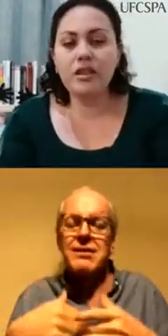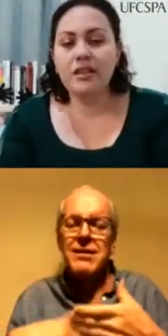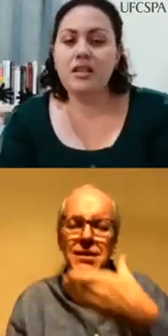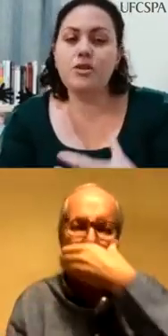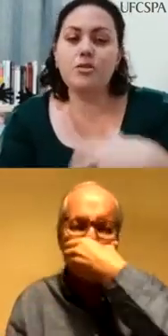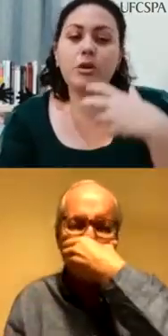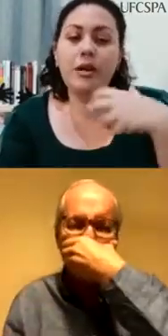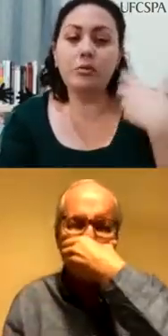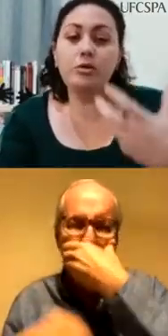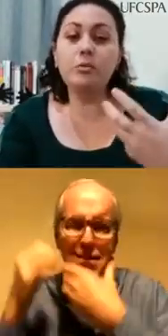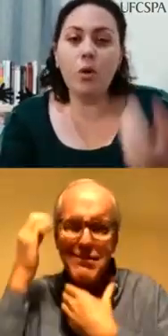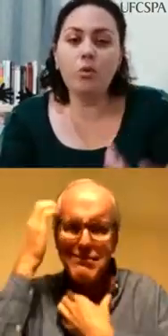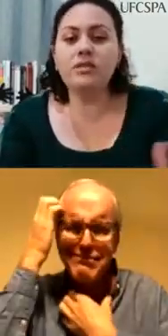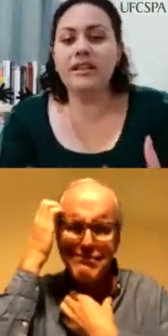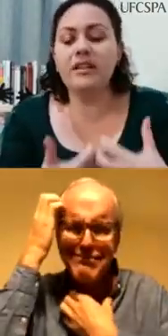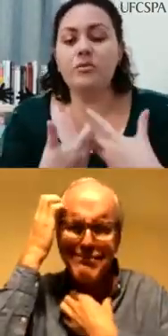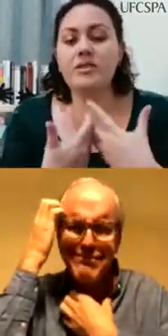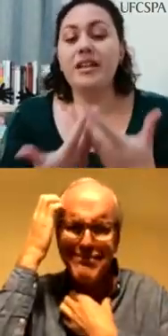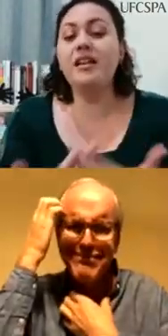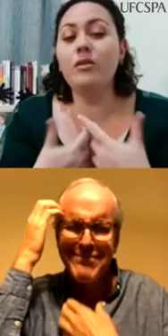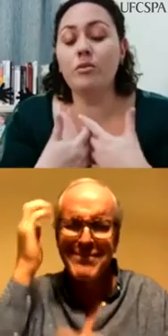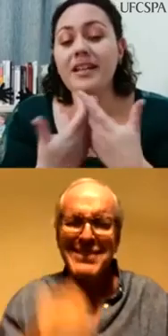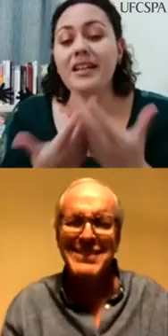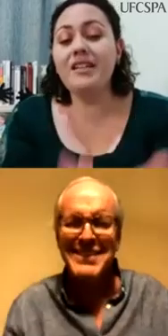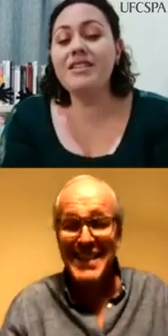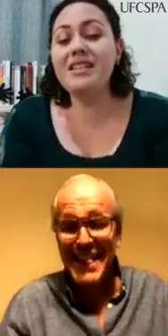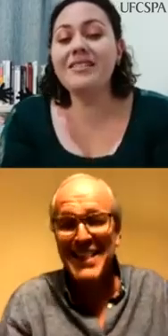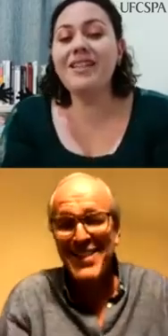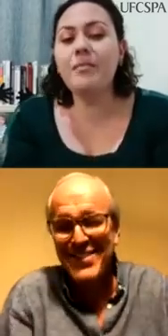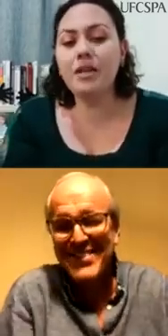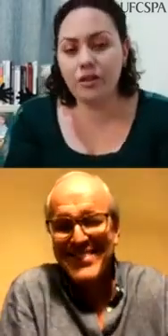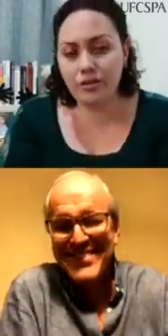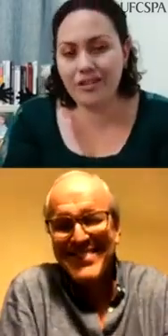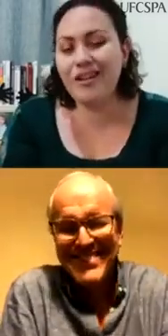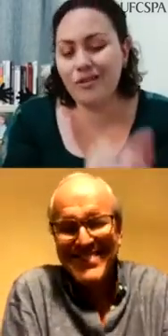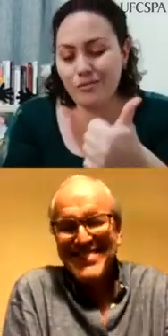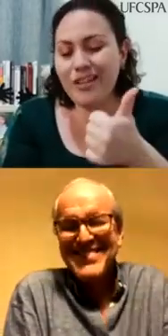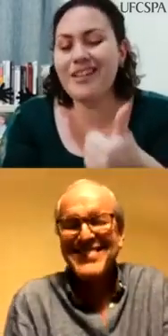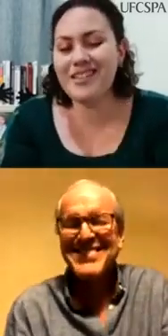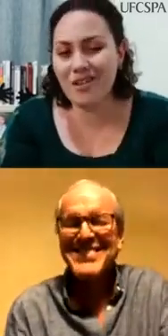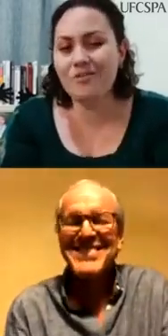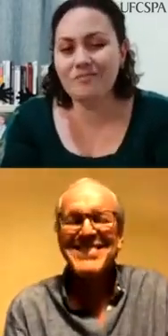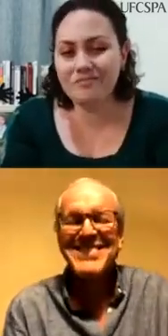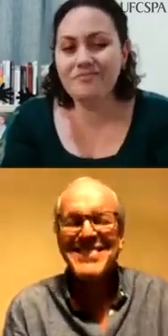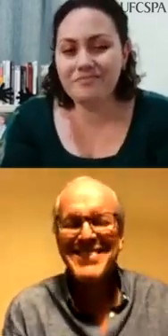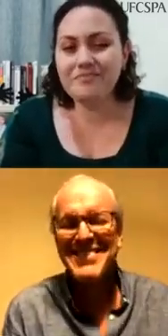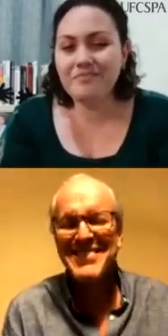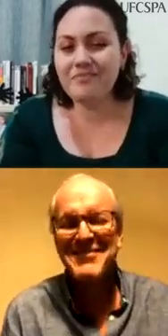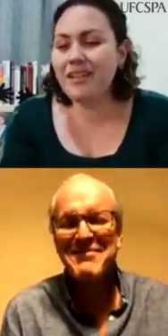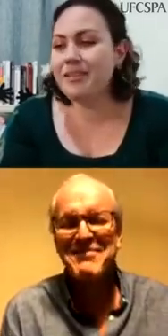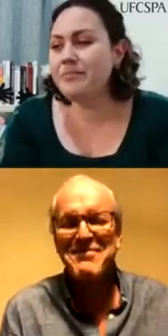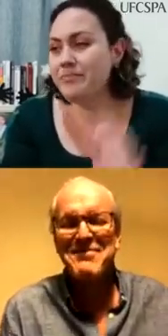rosto, isso é muito bom, né? Ele conseguiria facilitar melhor a comunicação.